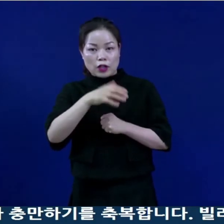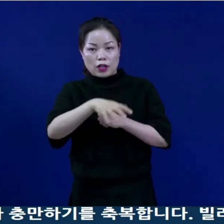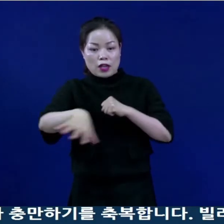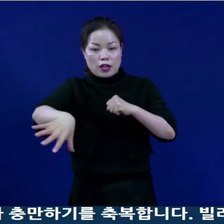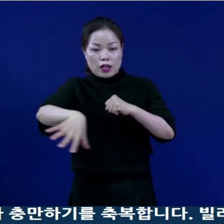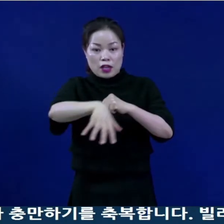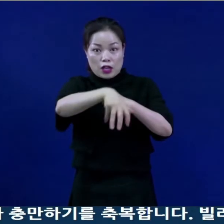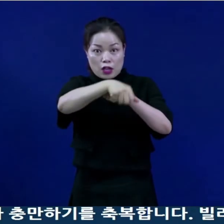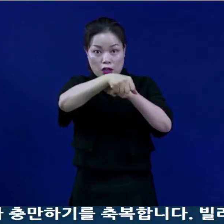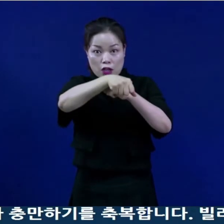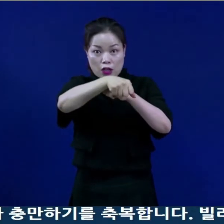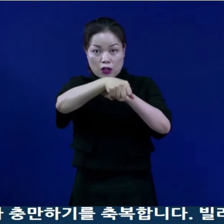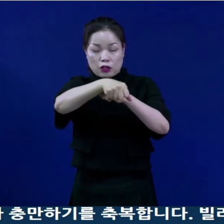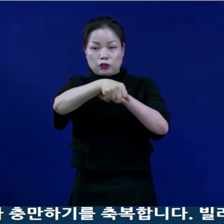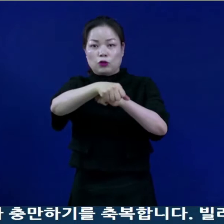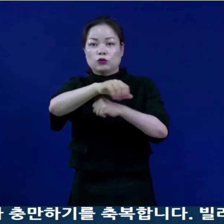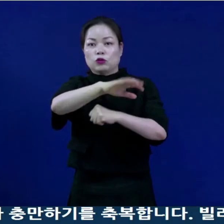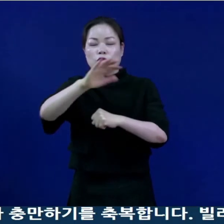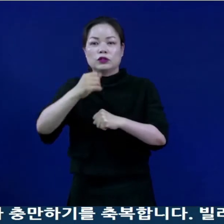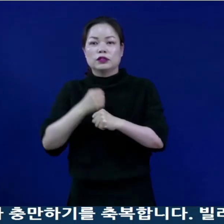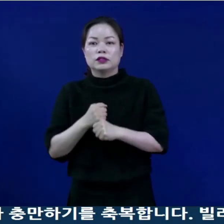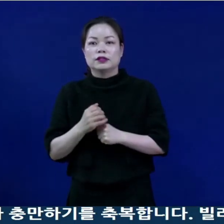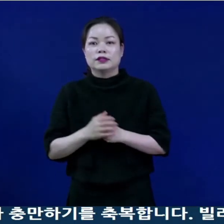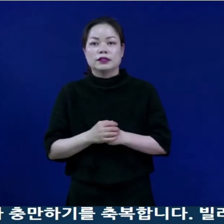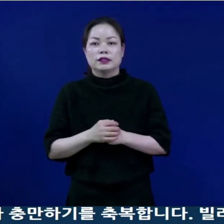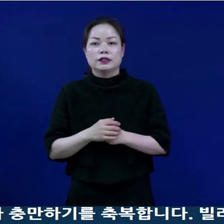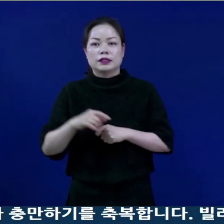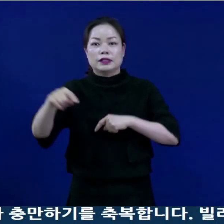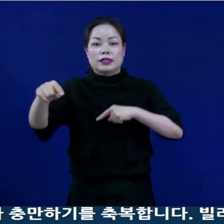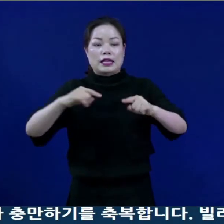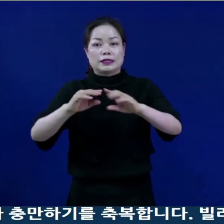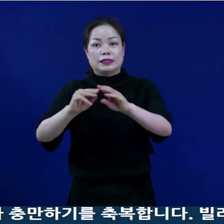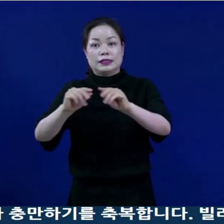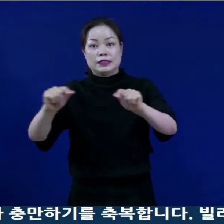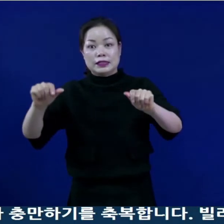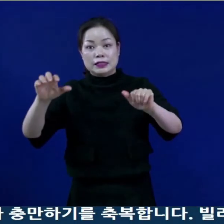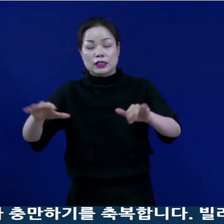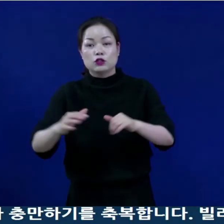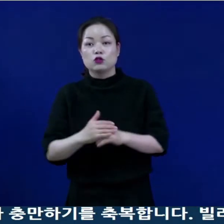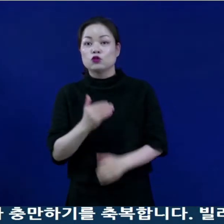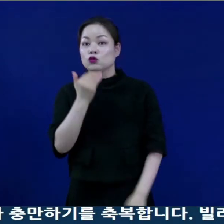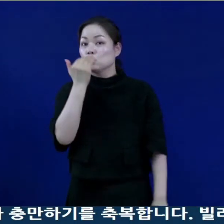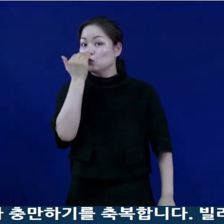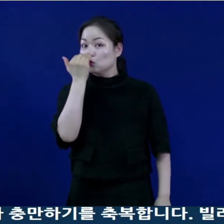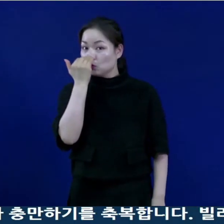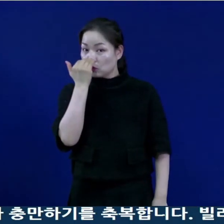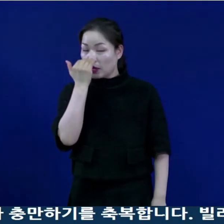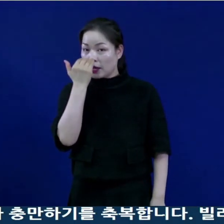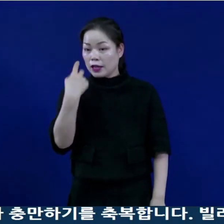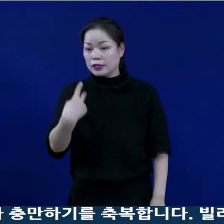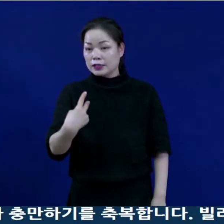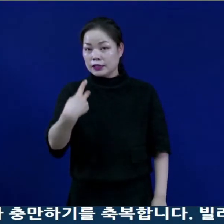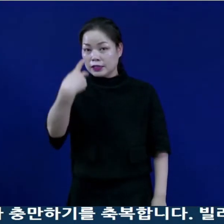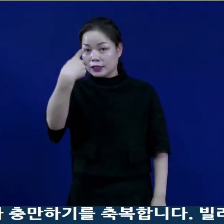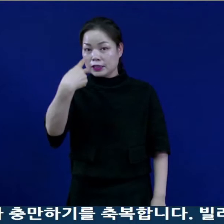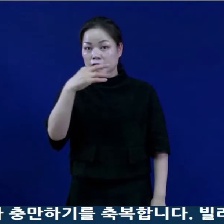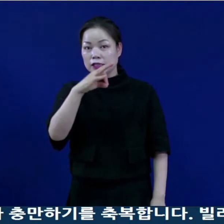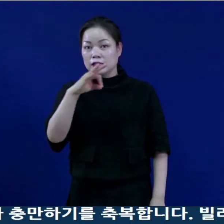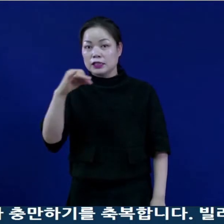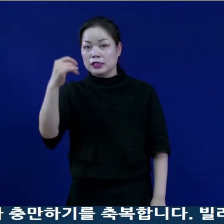5번째의 총독이었죠. 그가 다스린 땅은 유대, 또 사마리아,